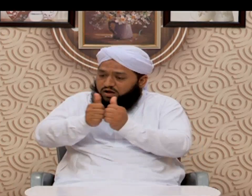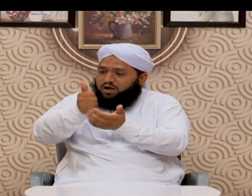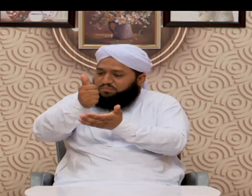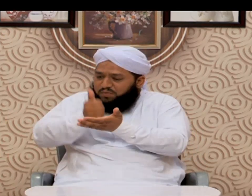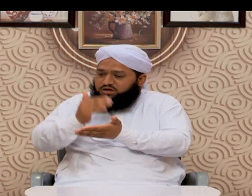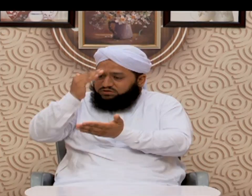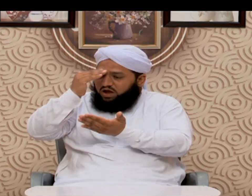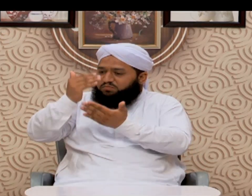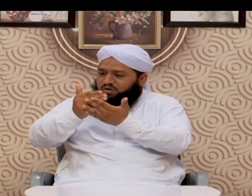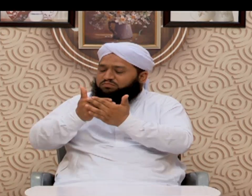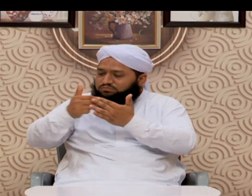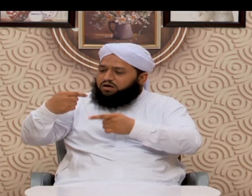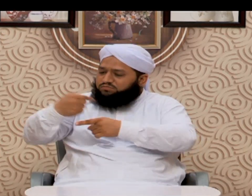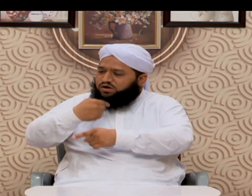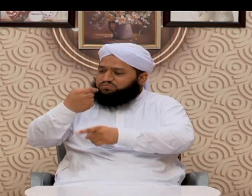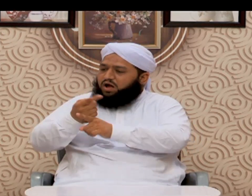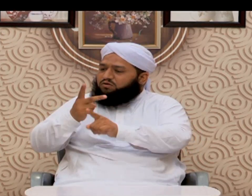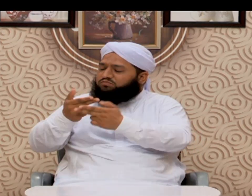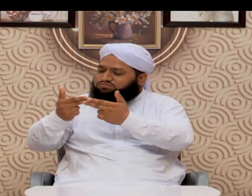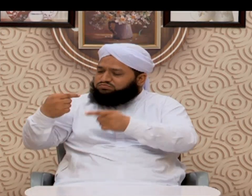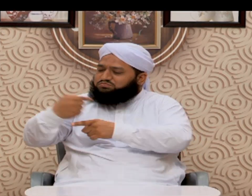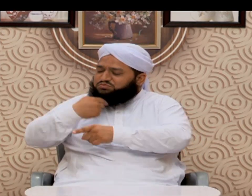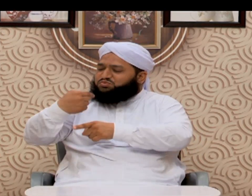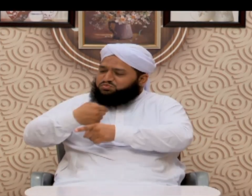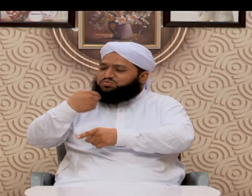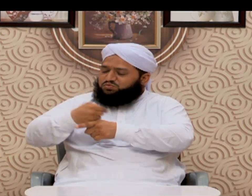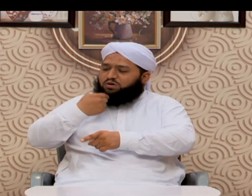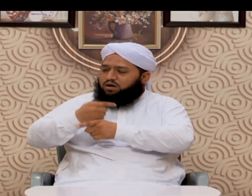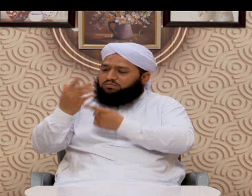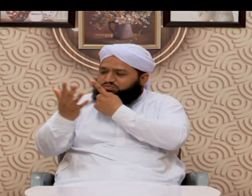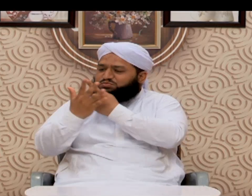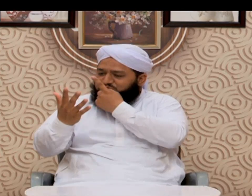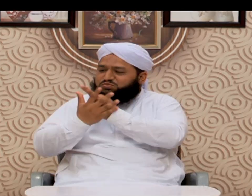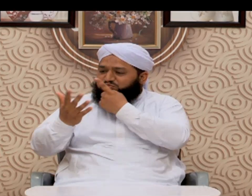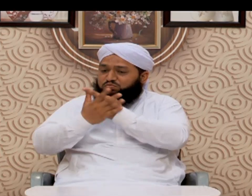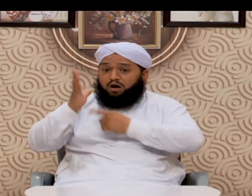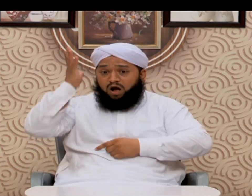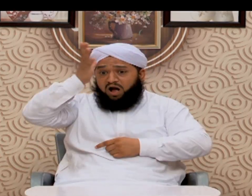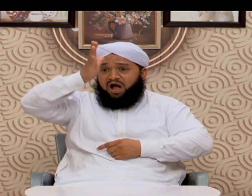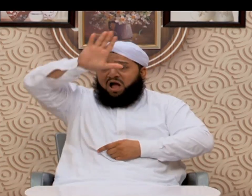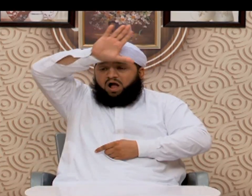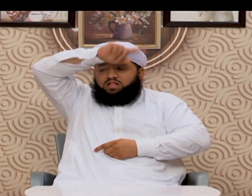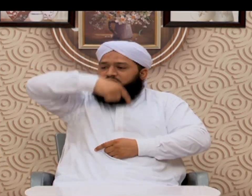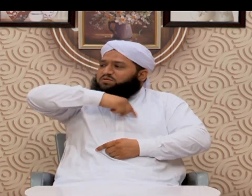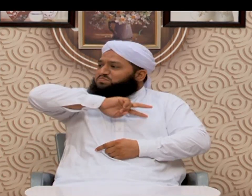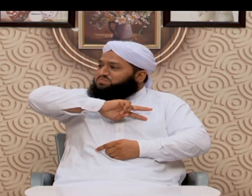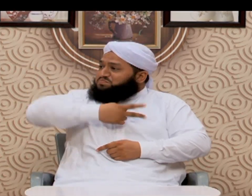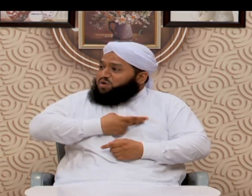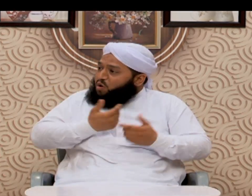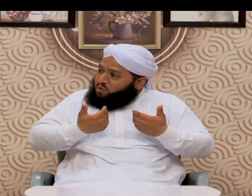اللہ علیہ نہایت ہی شفقت کے ساتھ اسے نیکی کی دعوت پیش کرتے۔ آپ کی انفرادی کوشش نے تگودار کے دل میں مدنی انقلاب